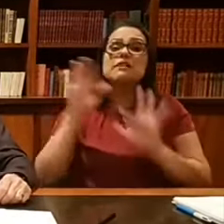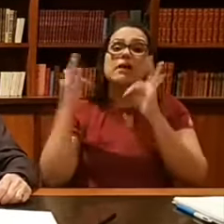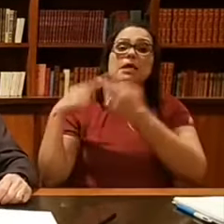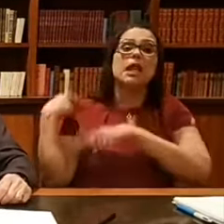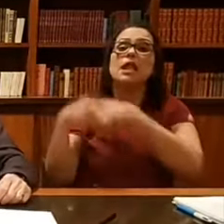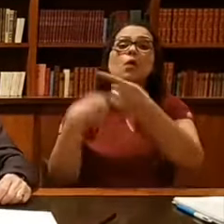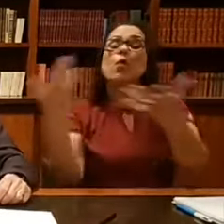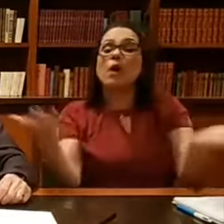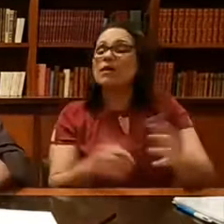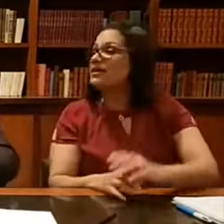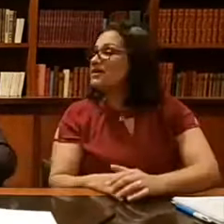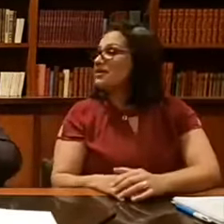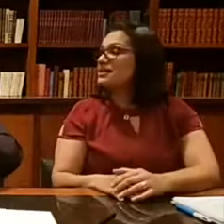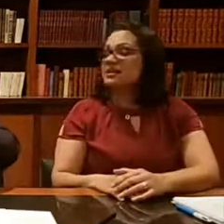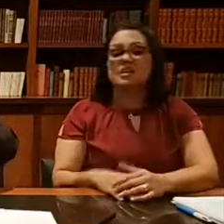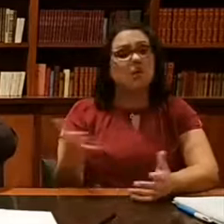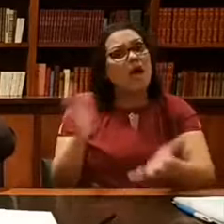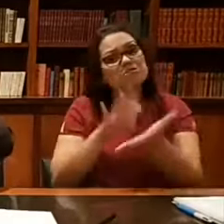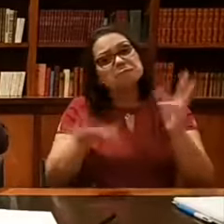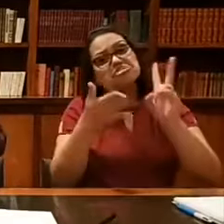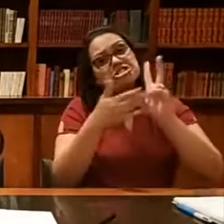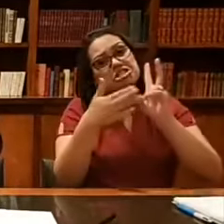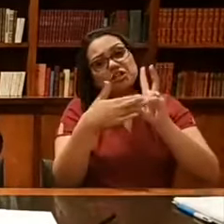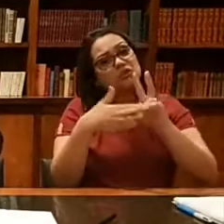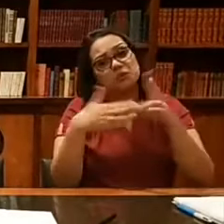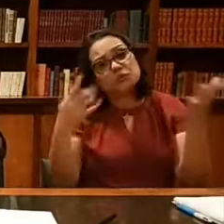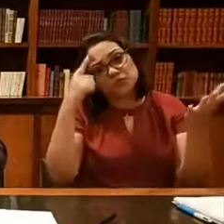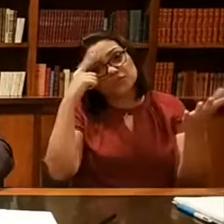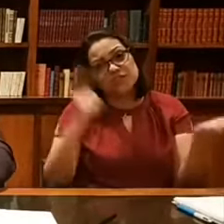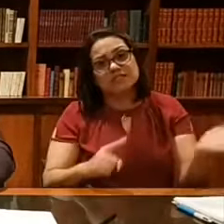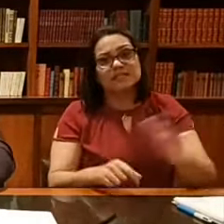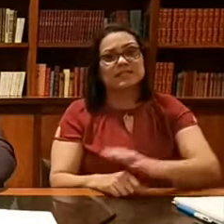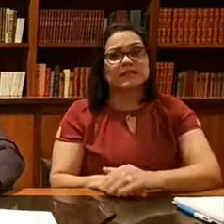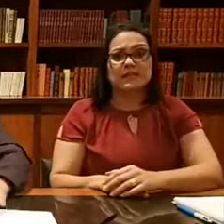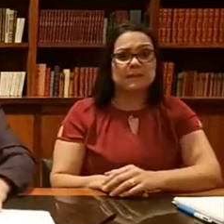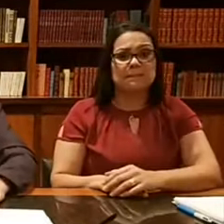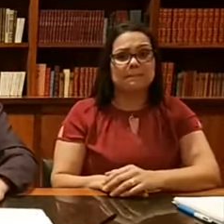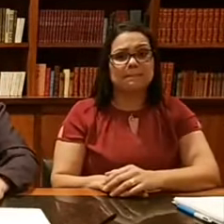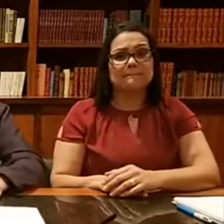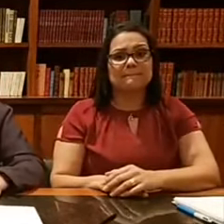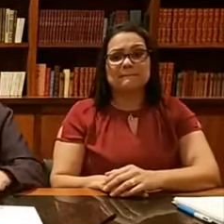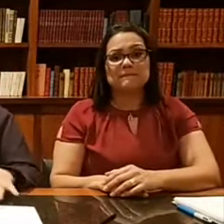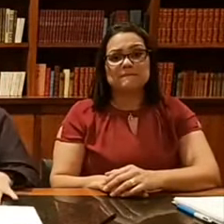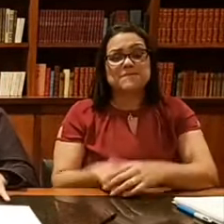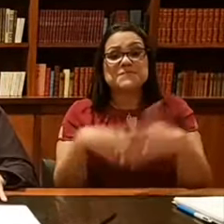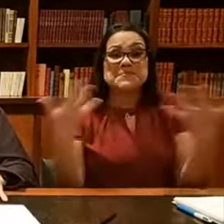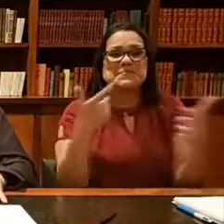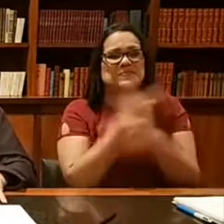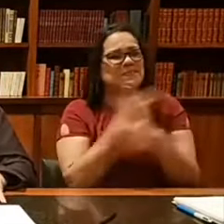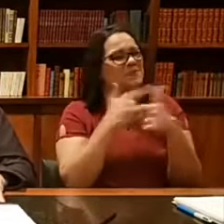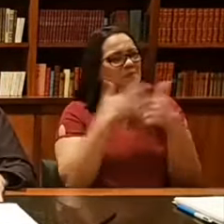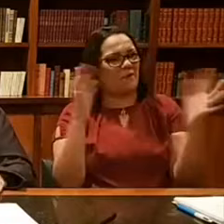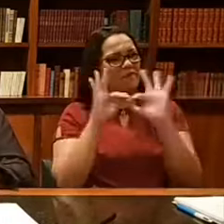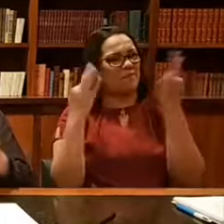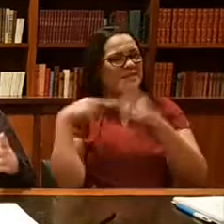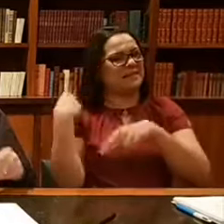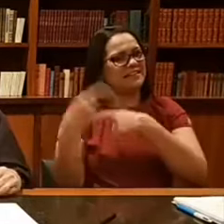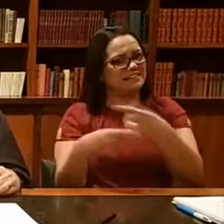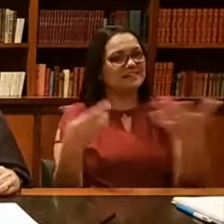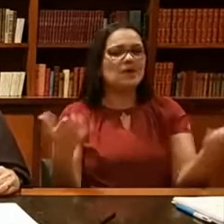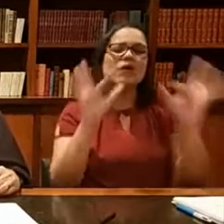montão de goiano, pronto. Meio índio também, presidente. Outra raça, goiano, outra raça, é isso? O goiano é outra raça. Aí